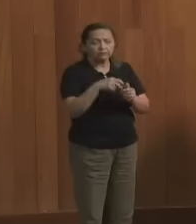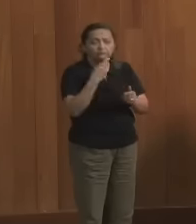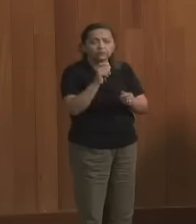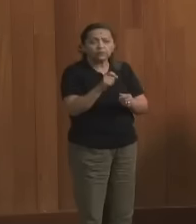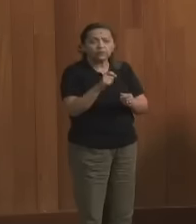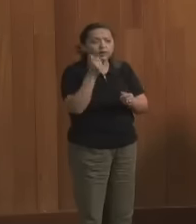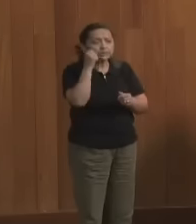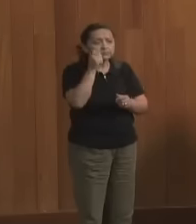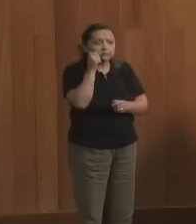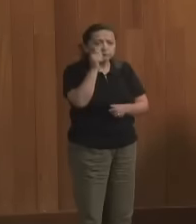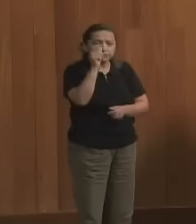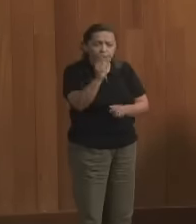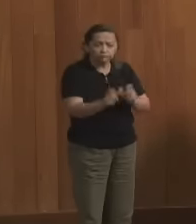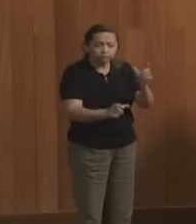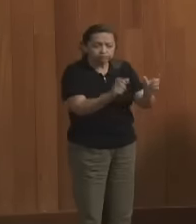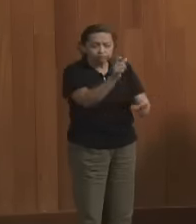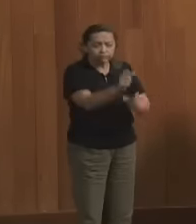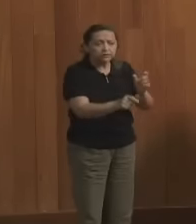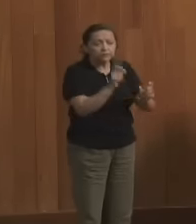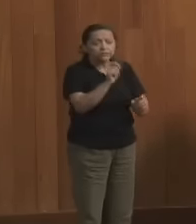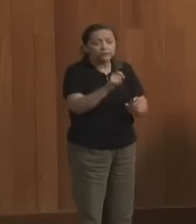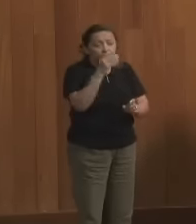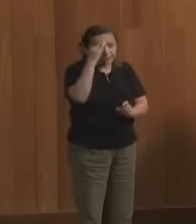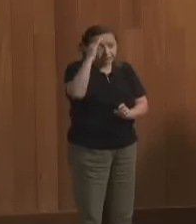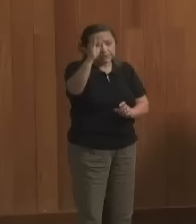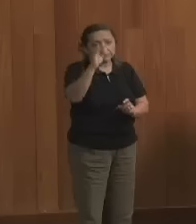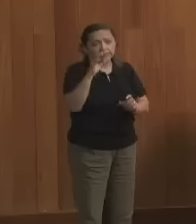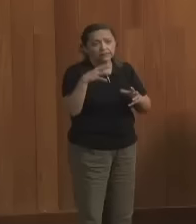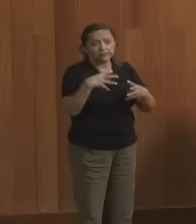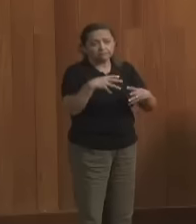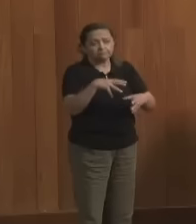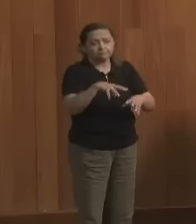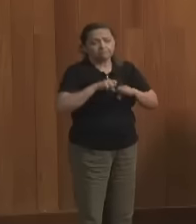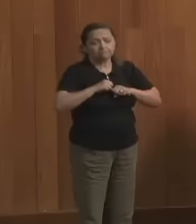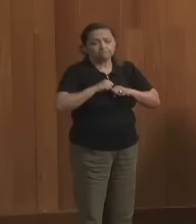que as mulheres são as principais atingidas.